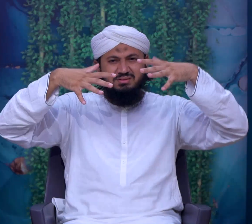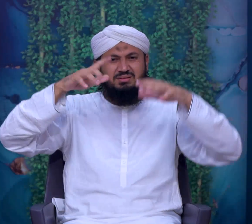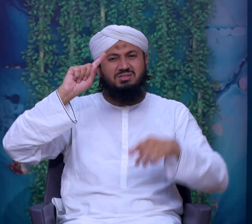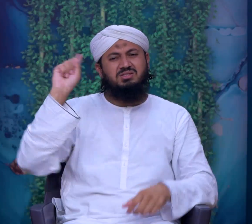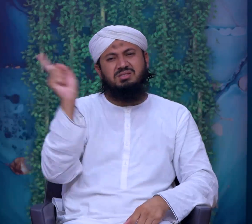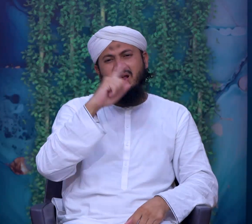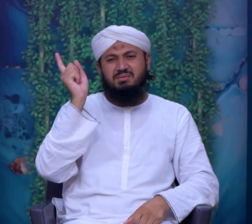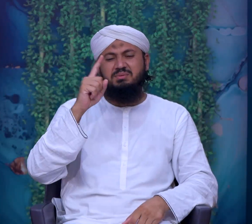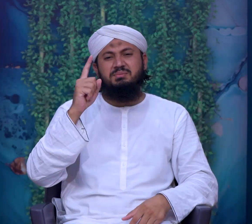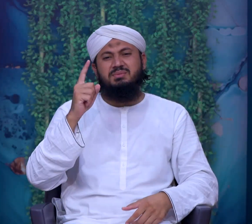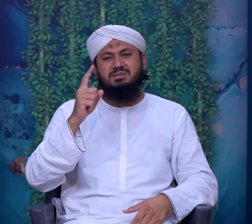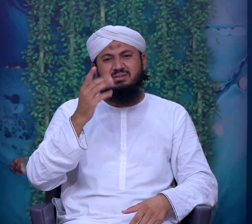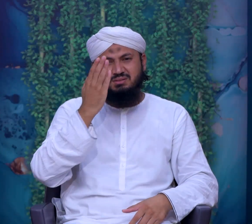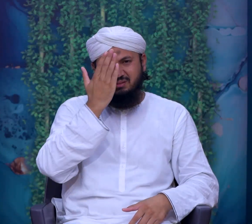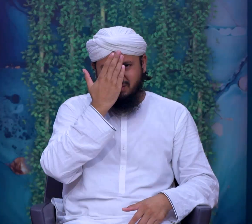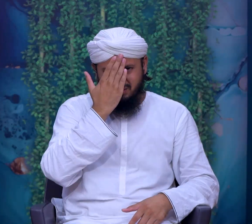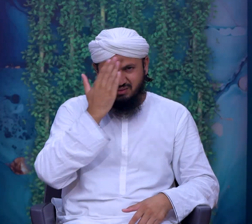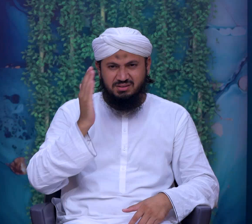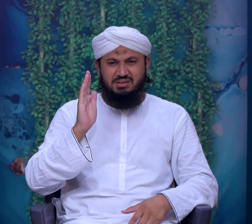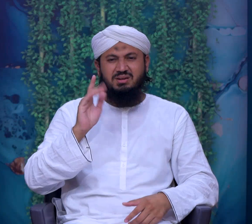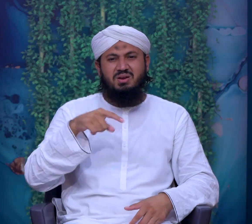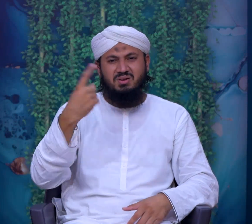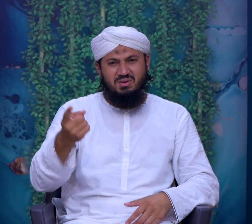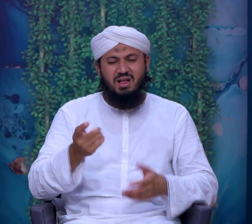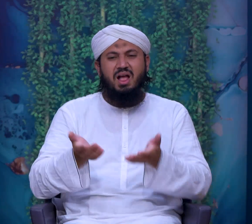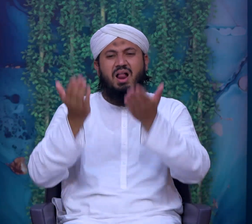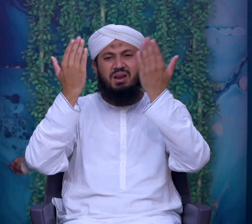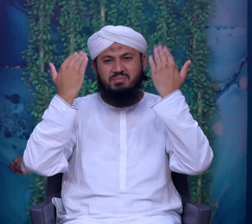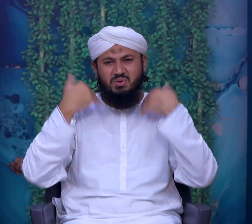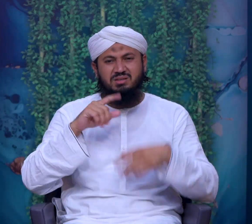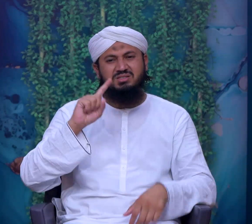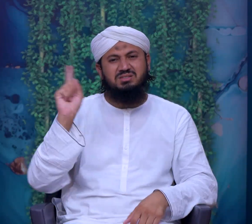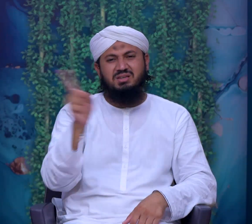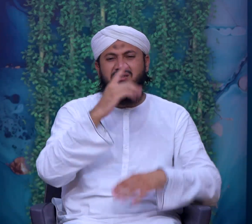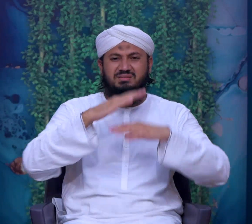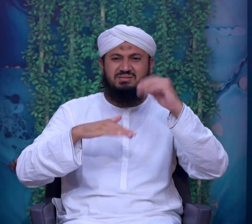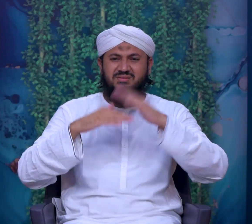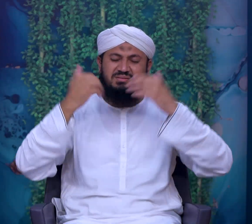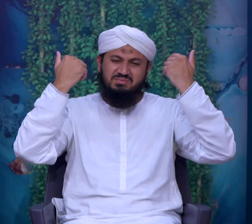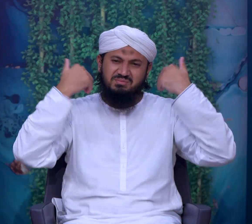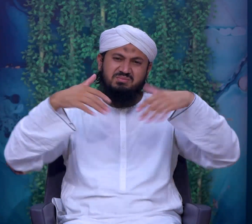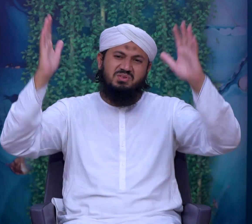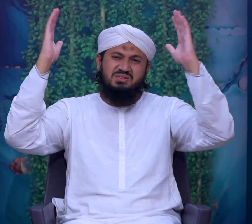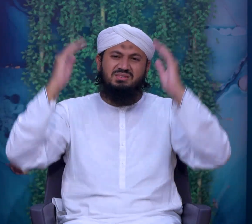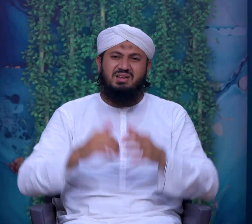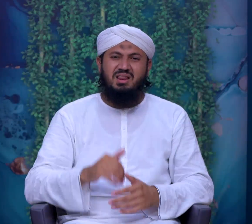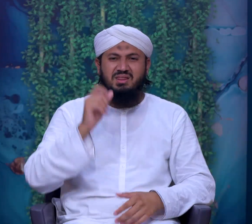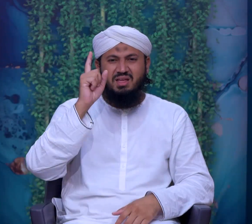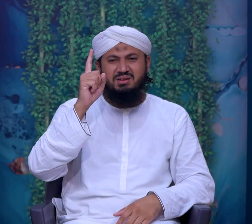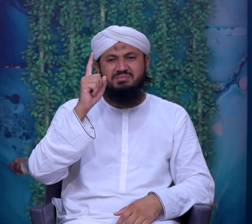تک جا پہنچا اور رب کائنات کو سجدہ کیا اور کہا، الحمدللہ، یعنی سب خوبیاں اللہ پاک کے لیے ہیں۔ تو اللہ پاک نے